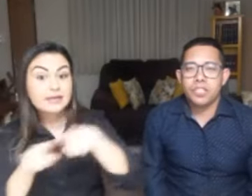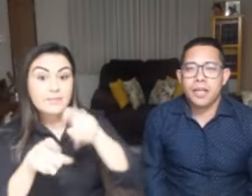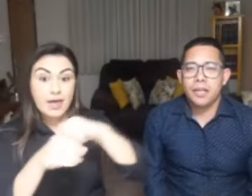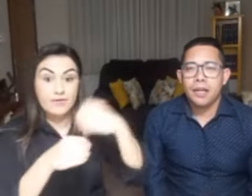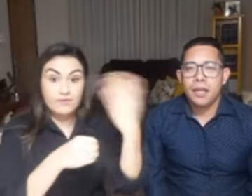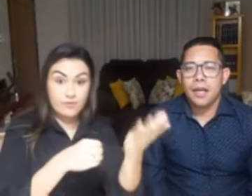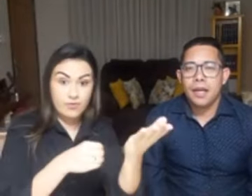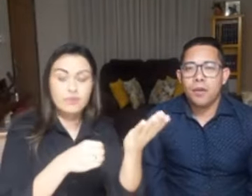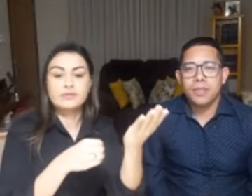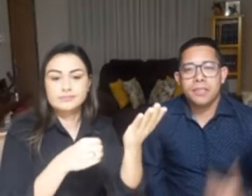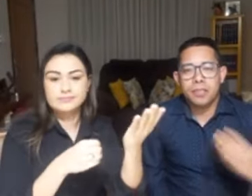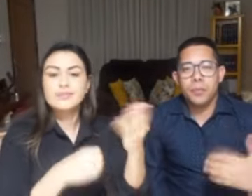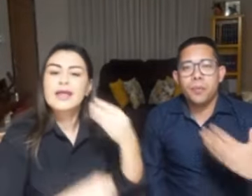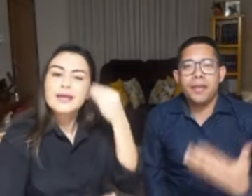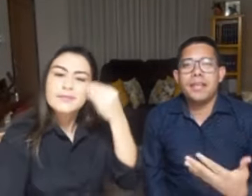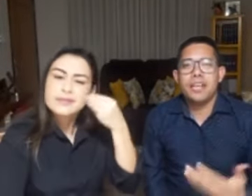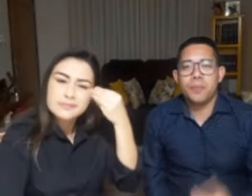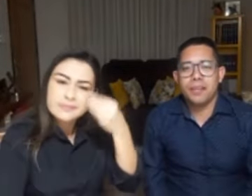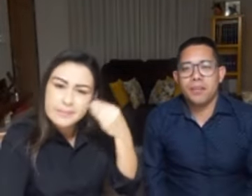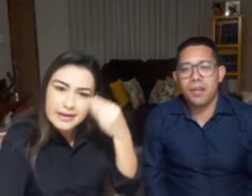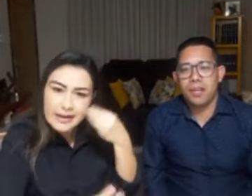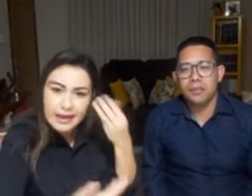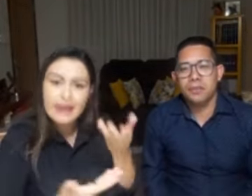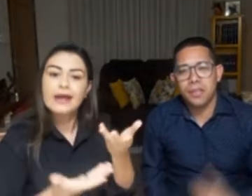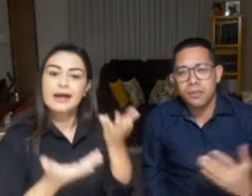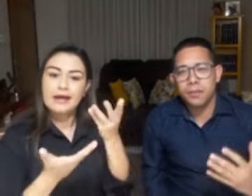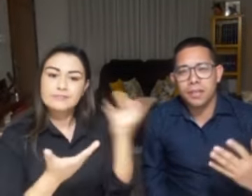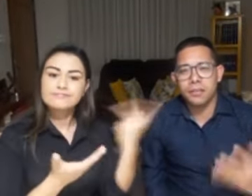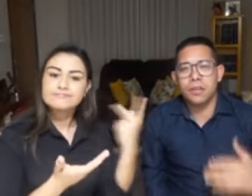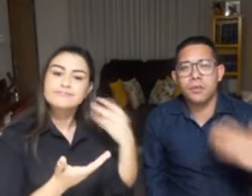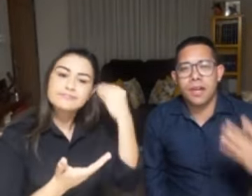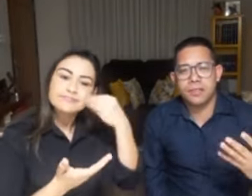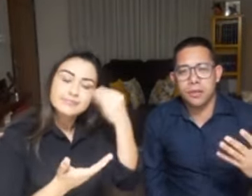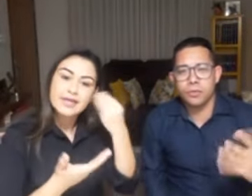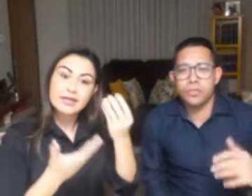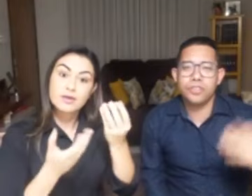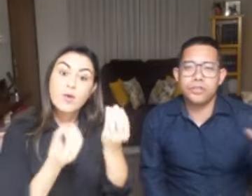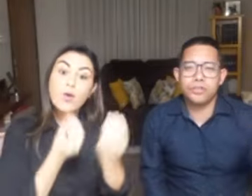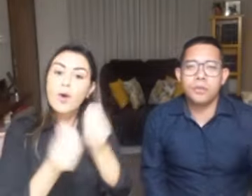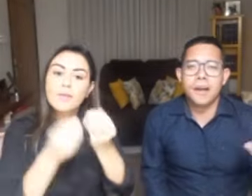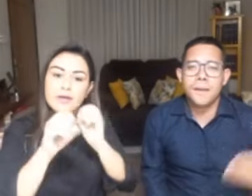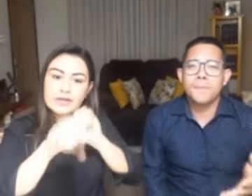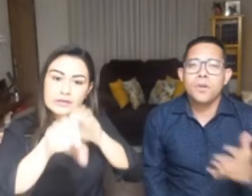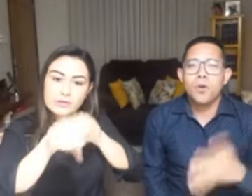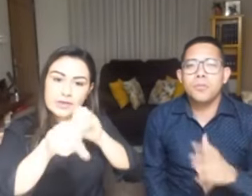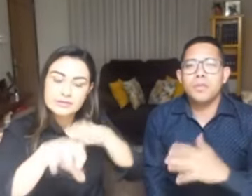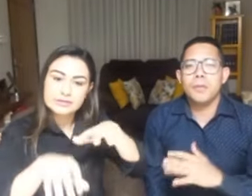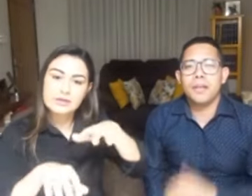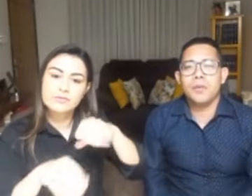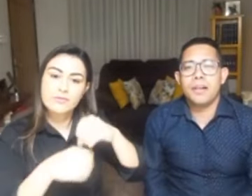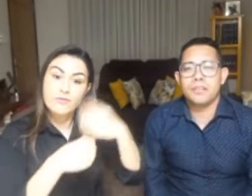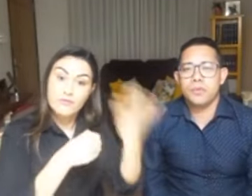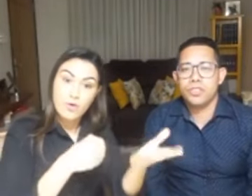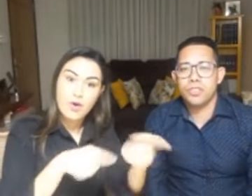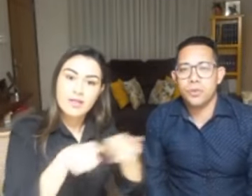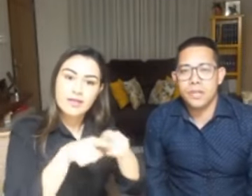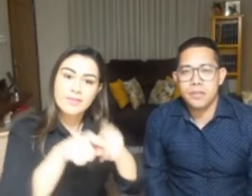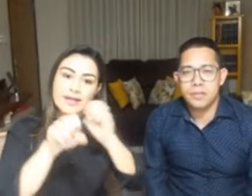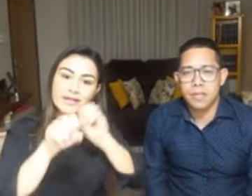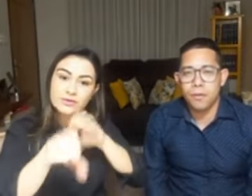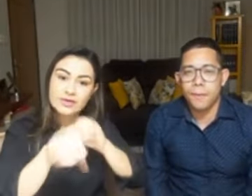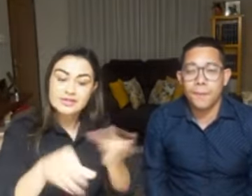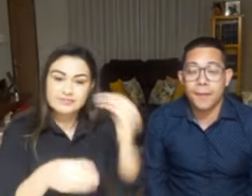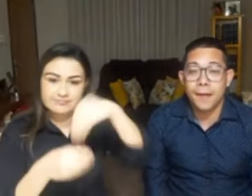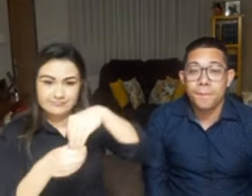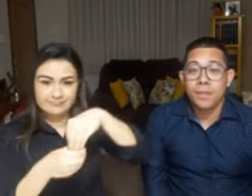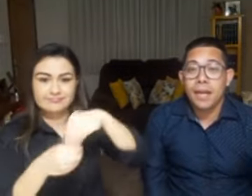gente tem uma certa propriedade para estar falando tanto questão da educação no sentido secular, como também da educação no sentido